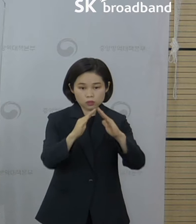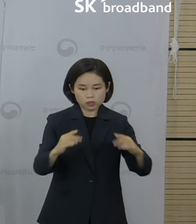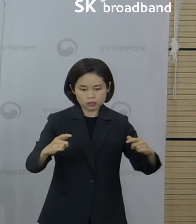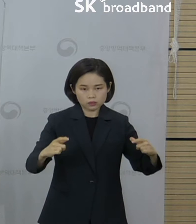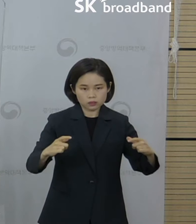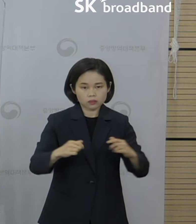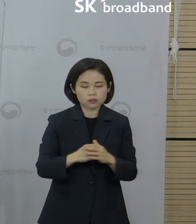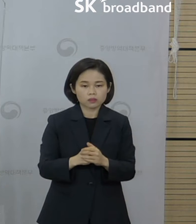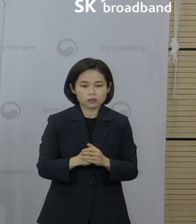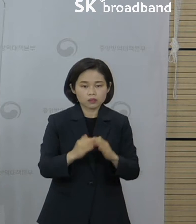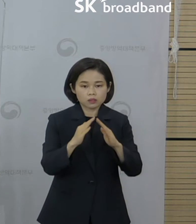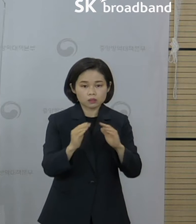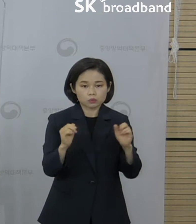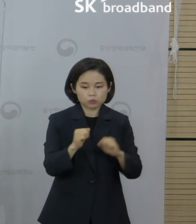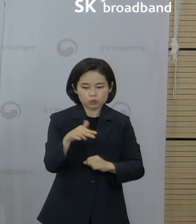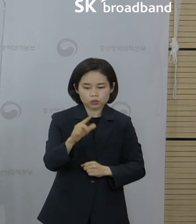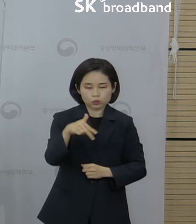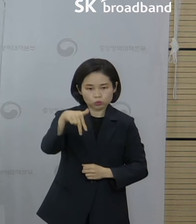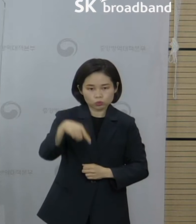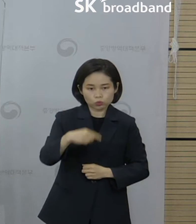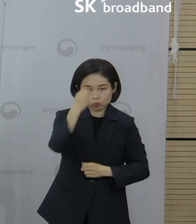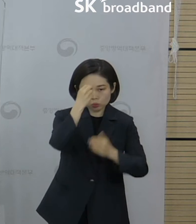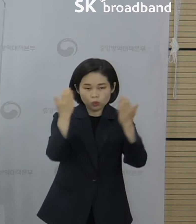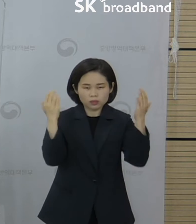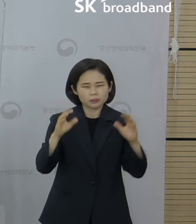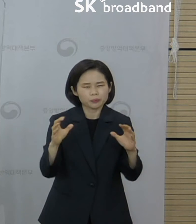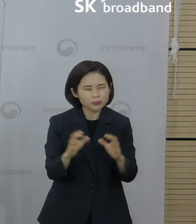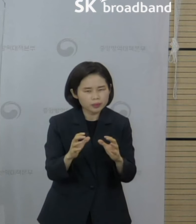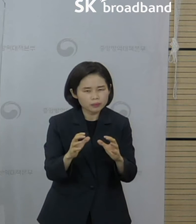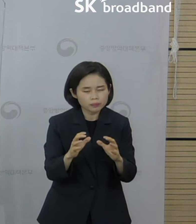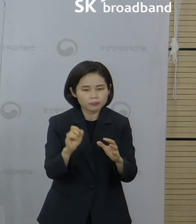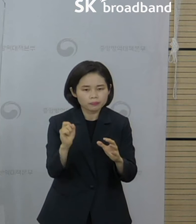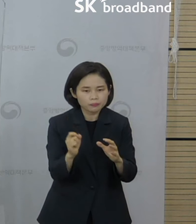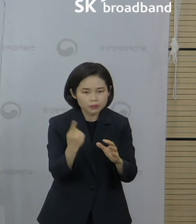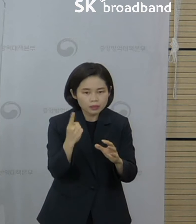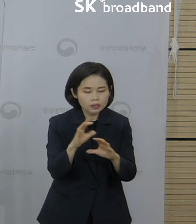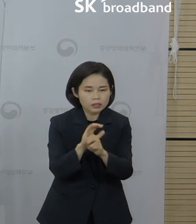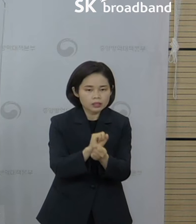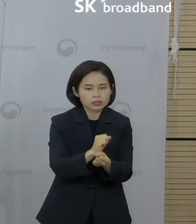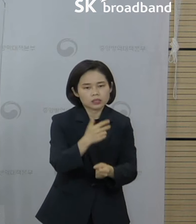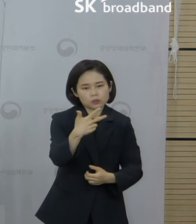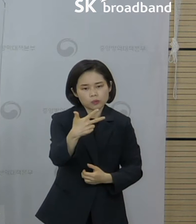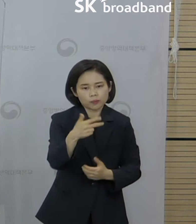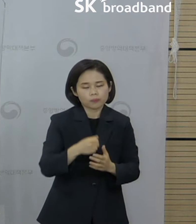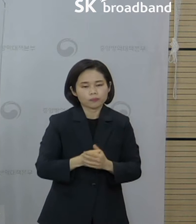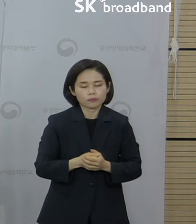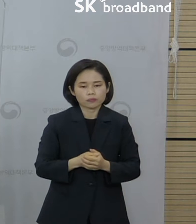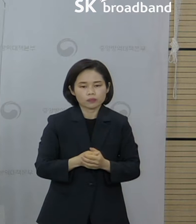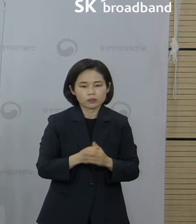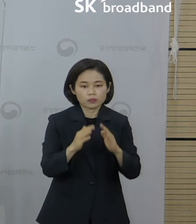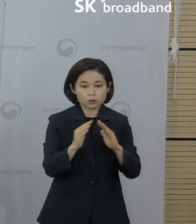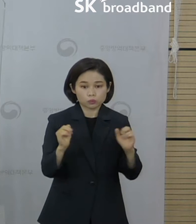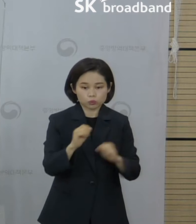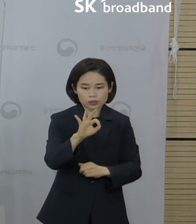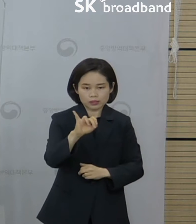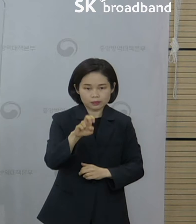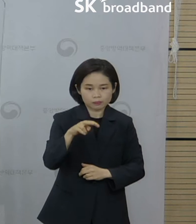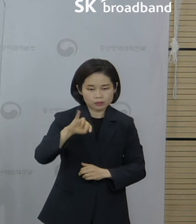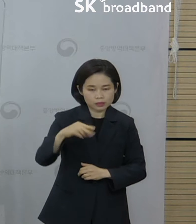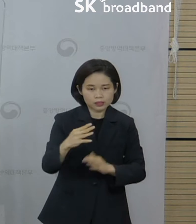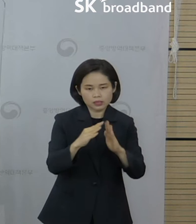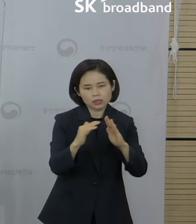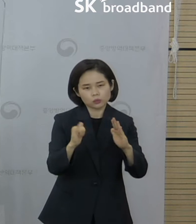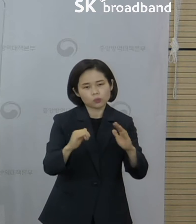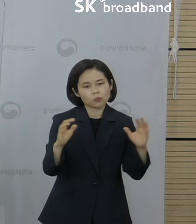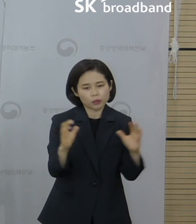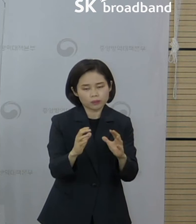호남권에서는 전라북도 전주시의 고등학생 모임과 관련해서 총 7명, 전라북도 임실군의 가족